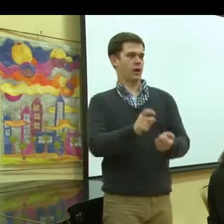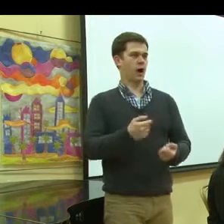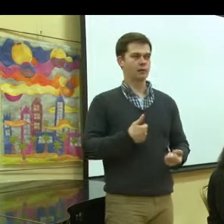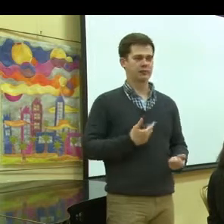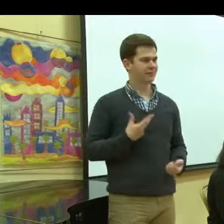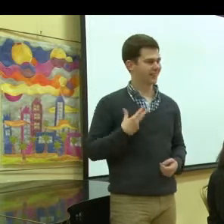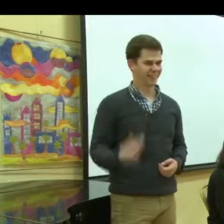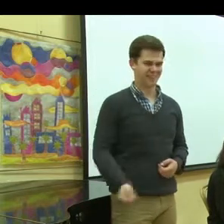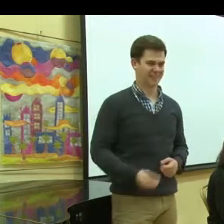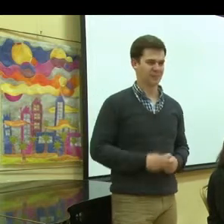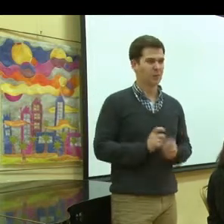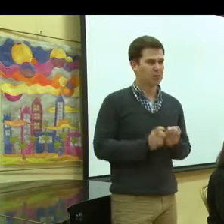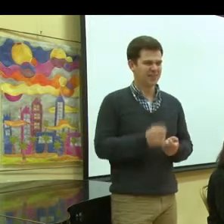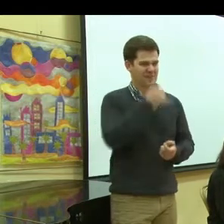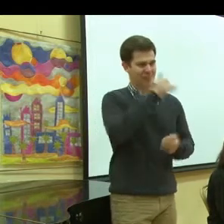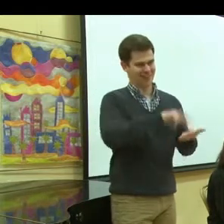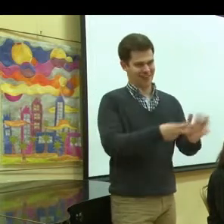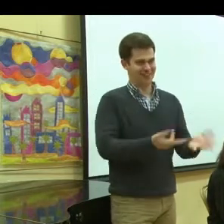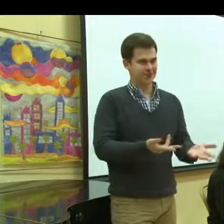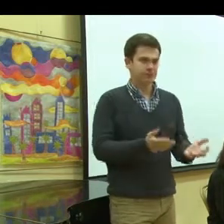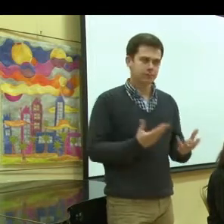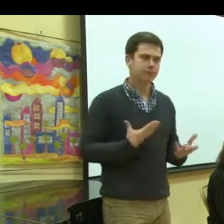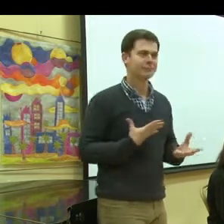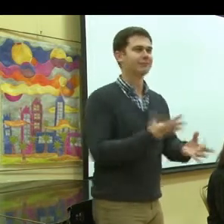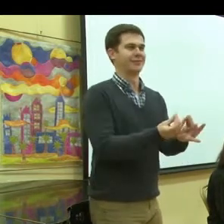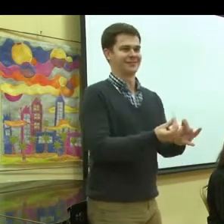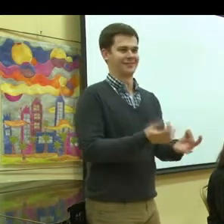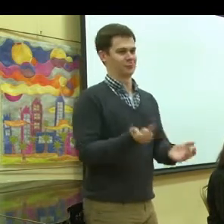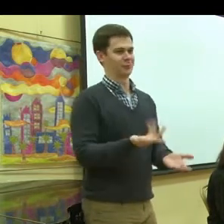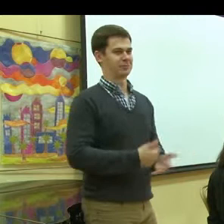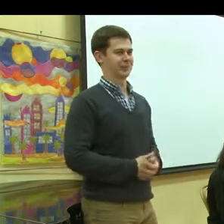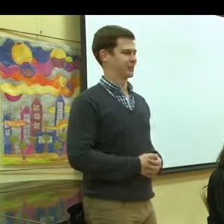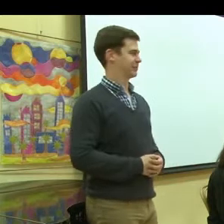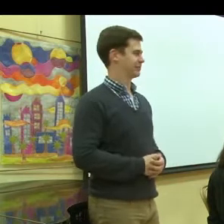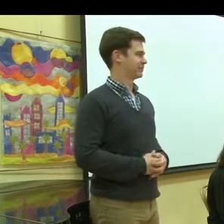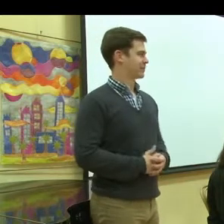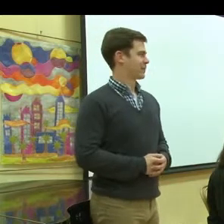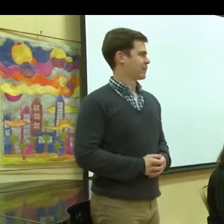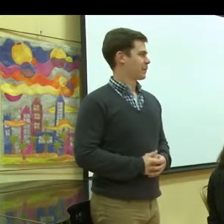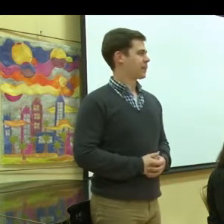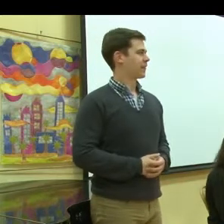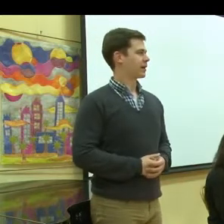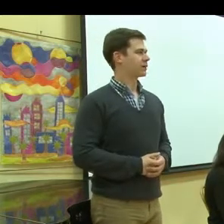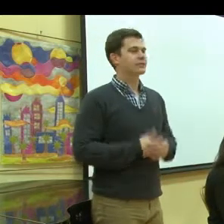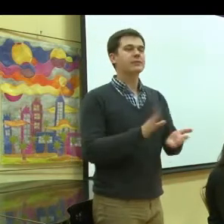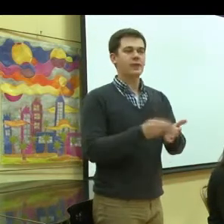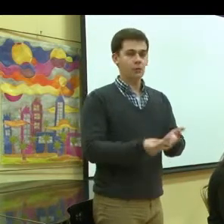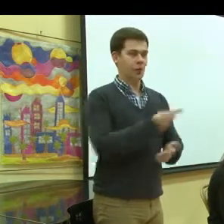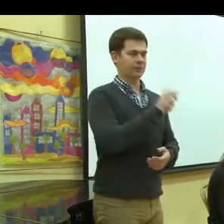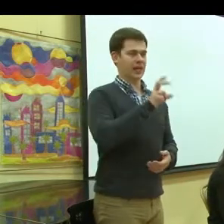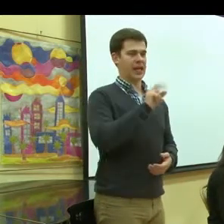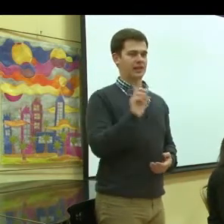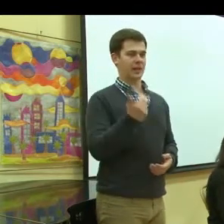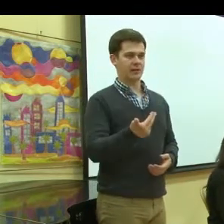imagen muy pasional del tango si cuando era chico iba a la escuela, me escuchaba en la radio a la mañana tango? Na przykład, Krystian, mógłbyś